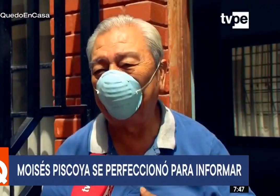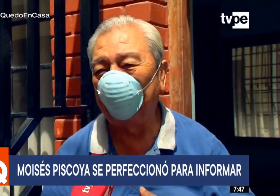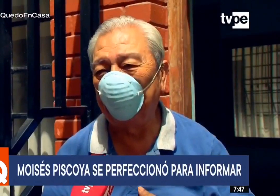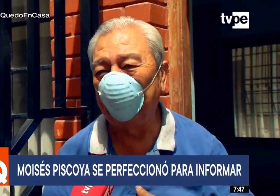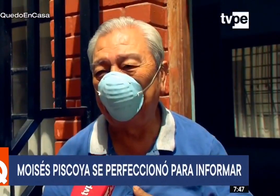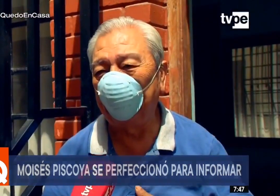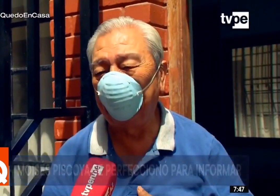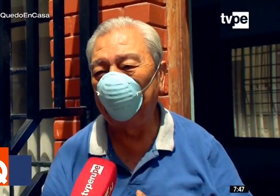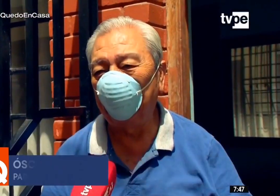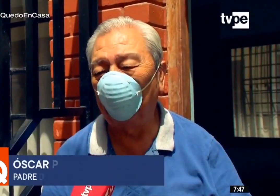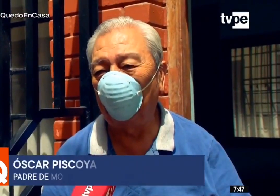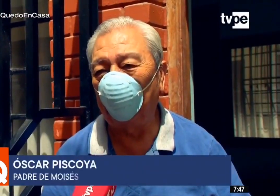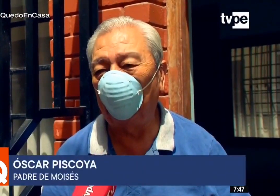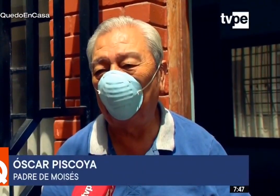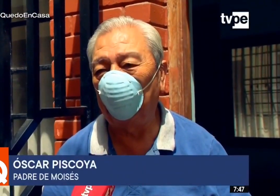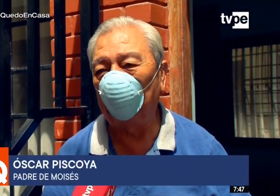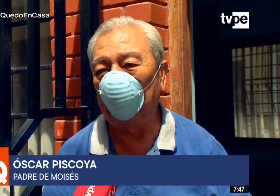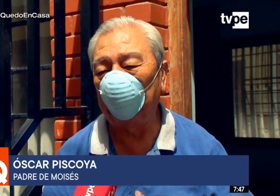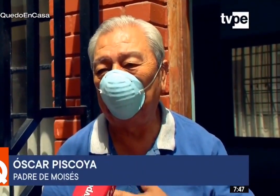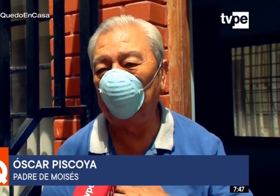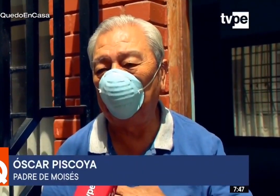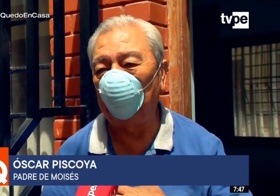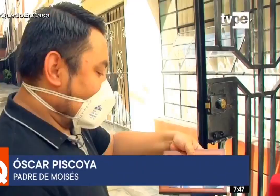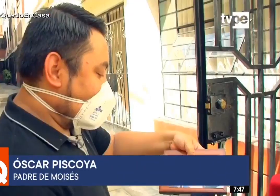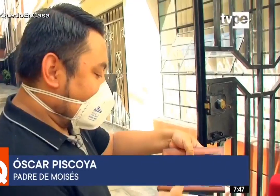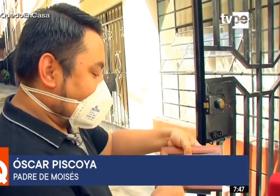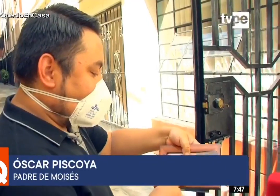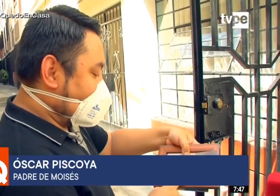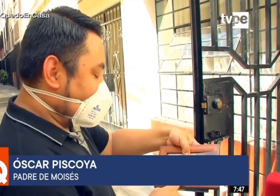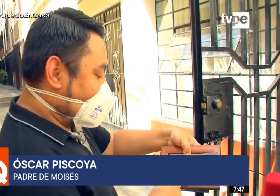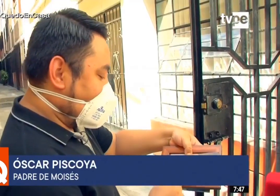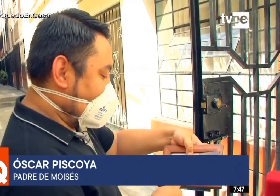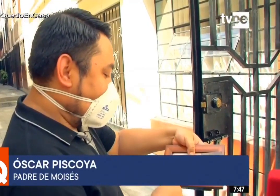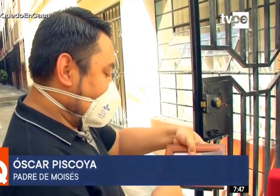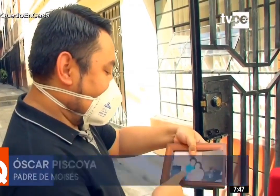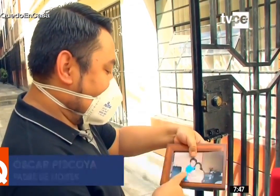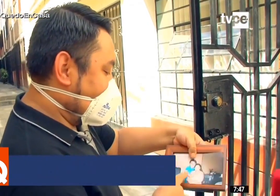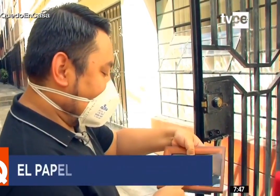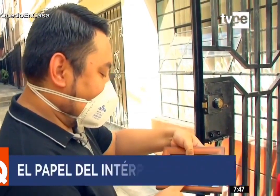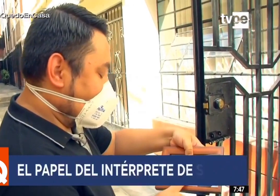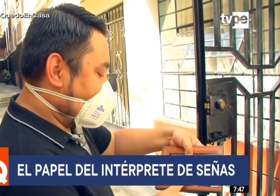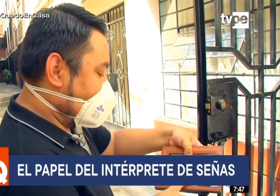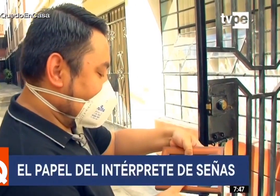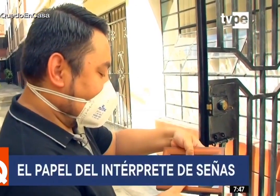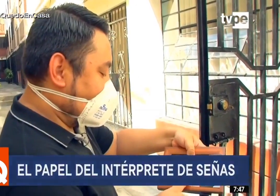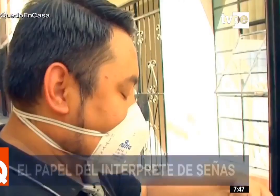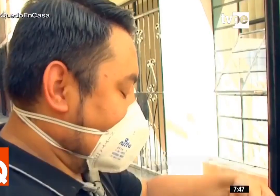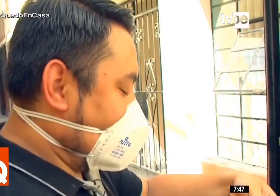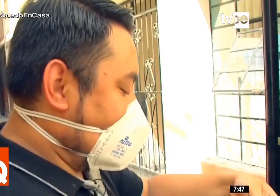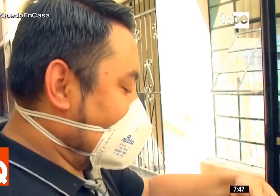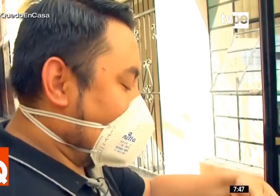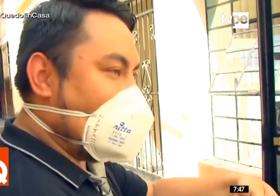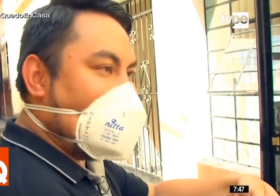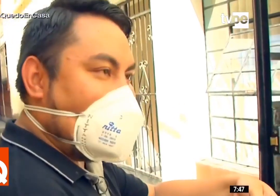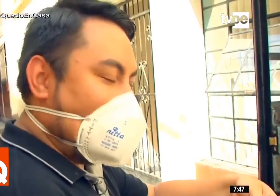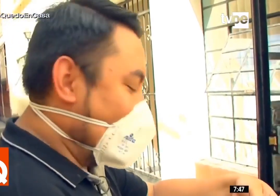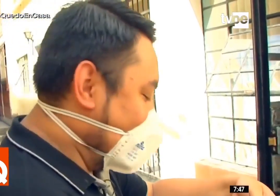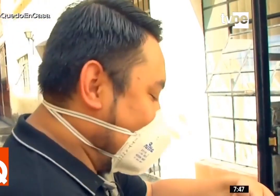supuesto. Todos los días lo veo en la televisión. Acá estoy yo, con mi hermana. Digo, es mi mamá.